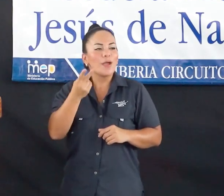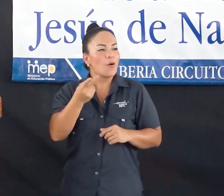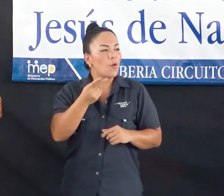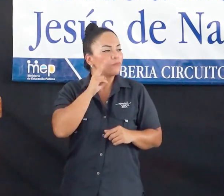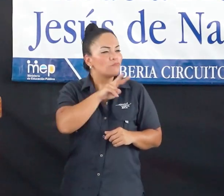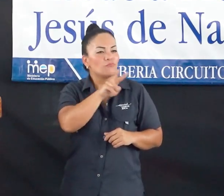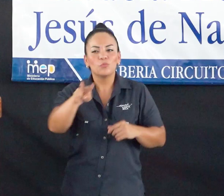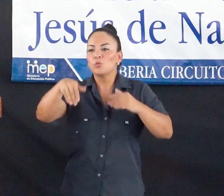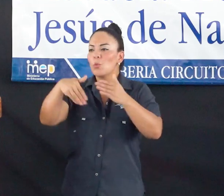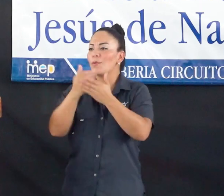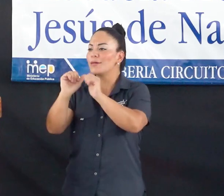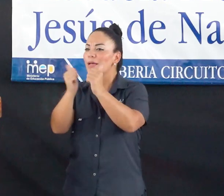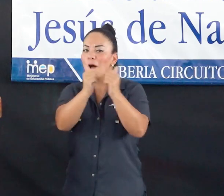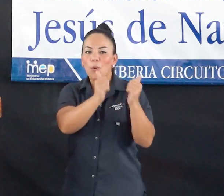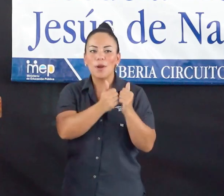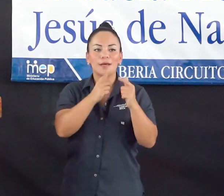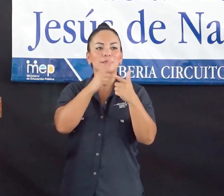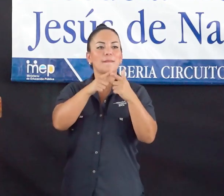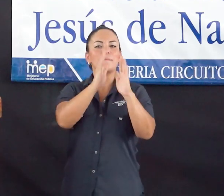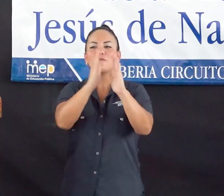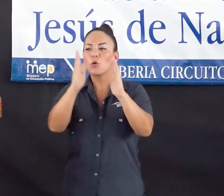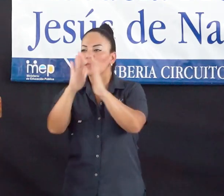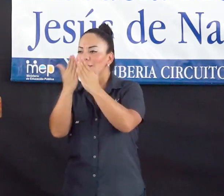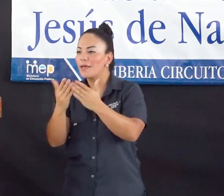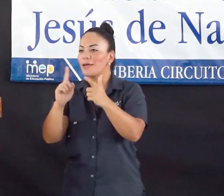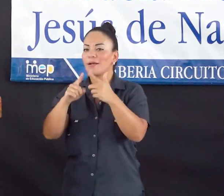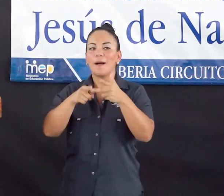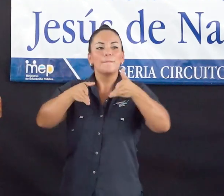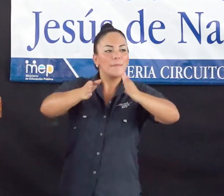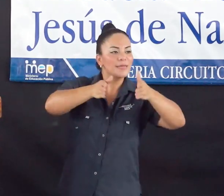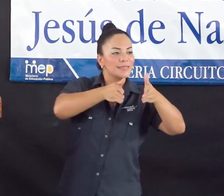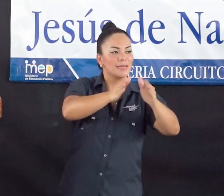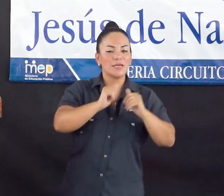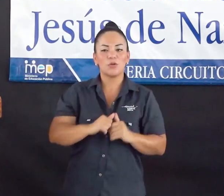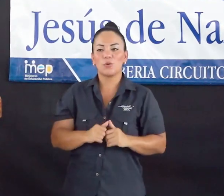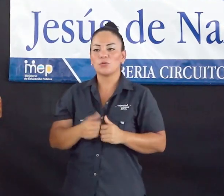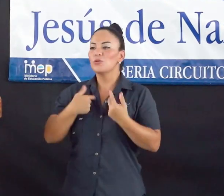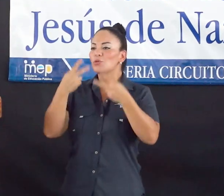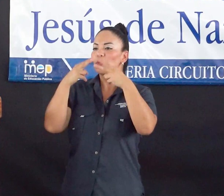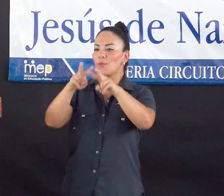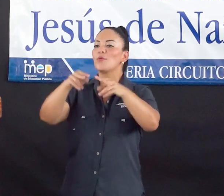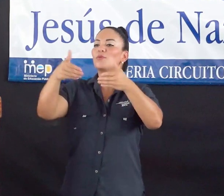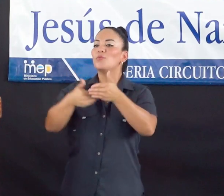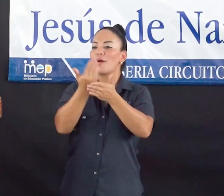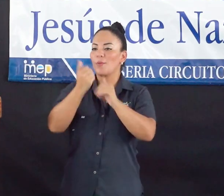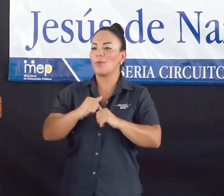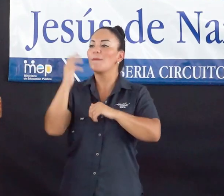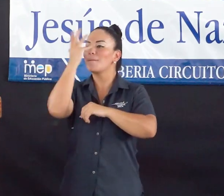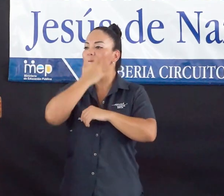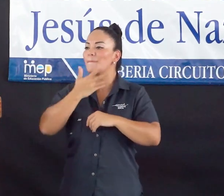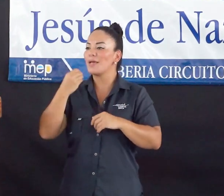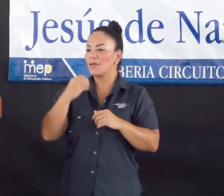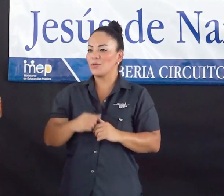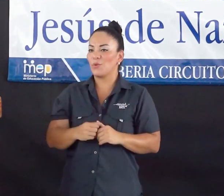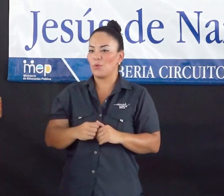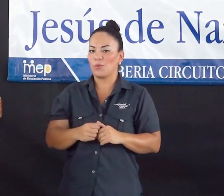aulas, la biblioteca, sus pasillos, al presenciar el nuevo y bello